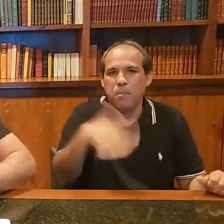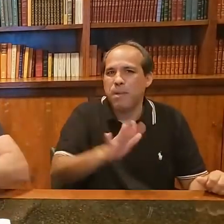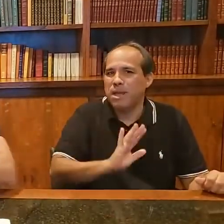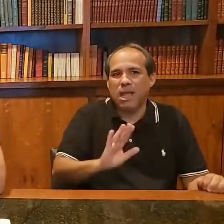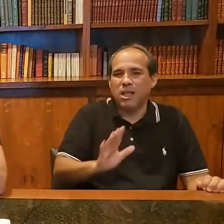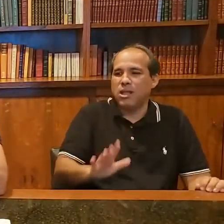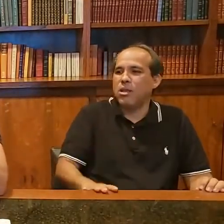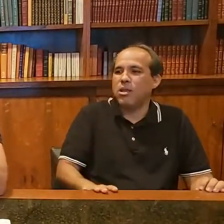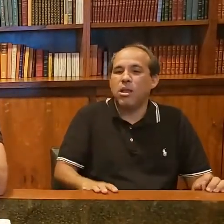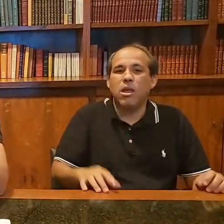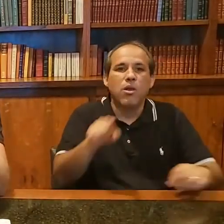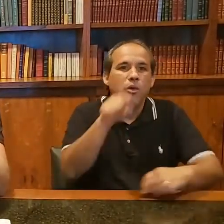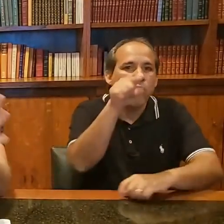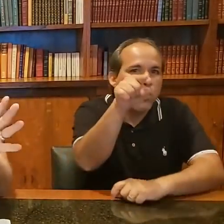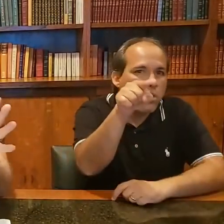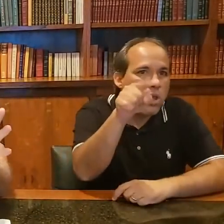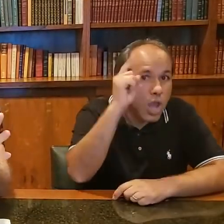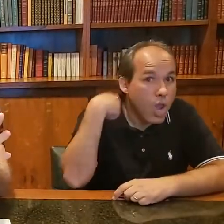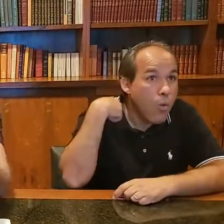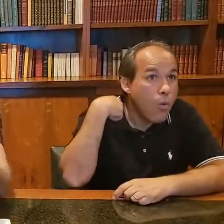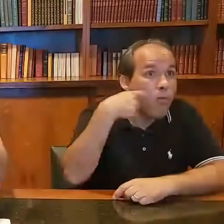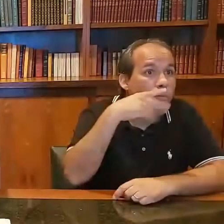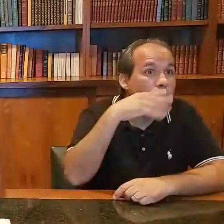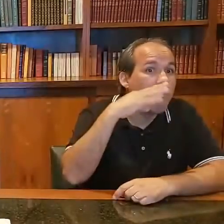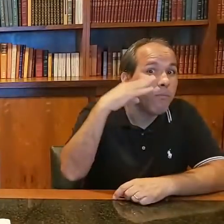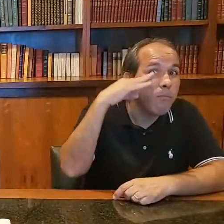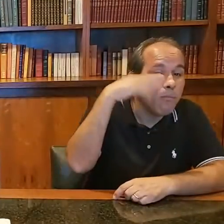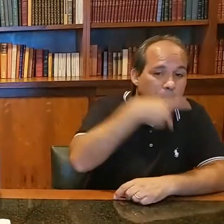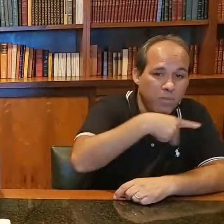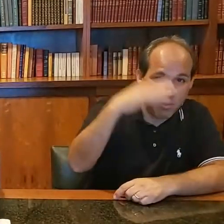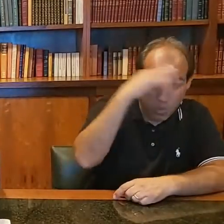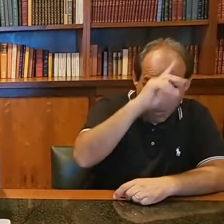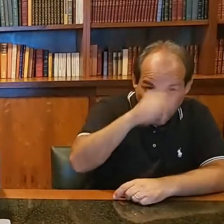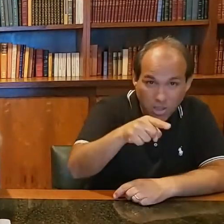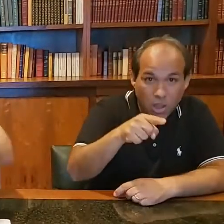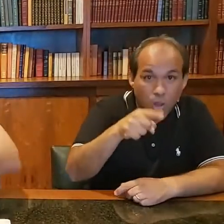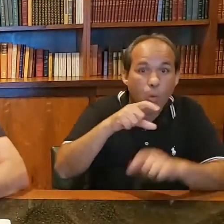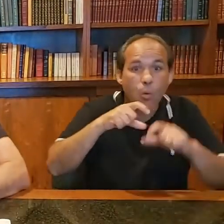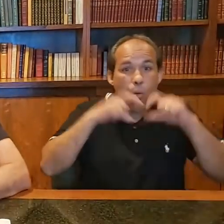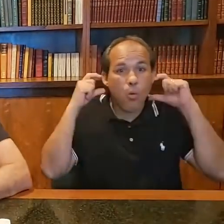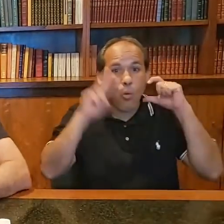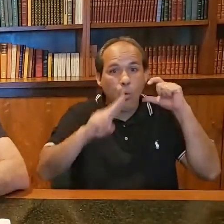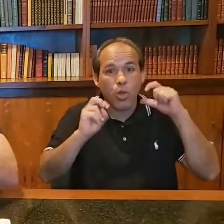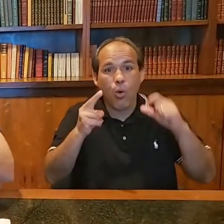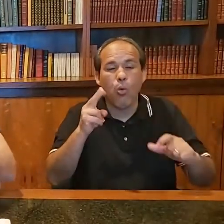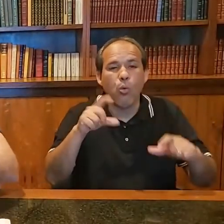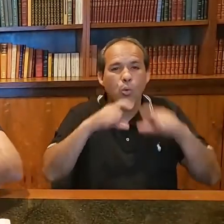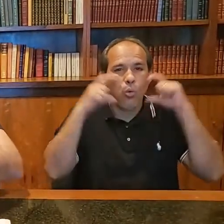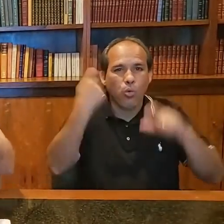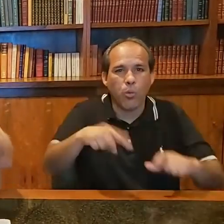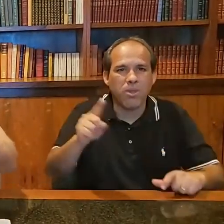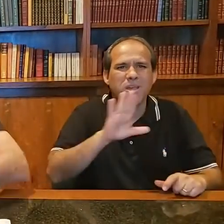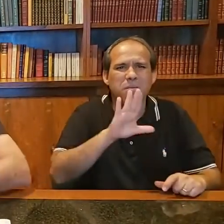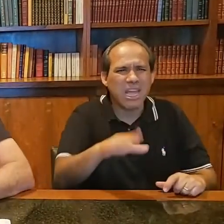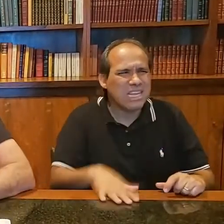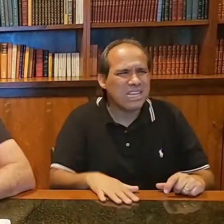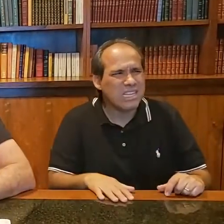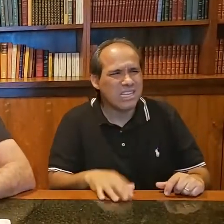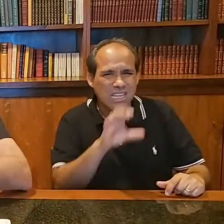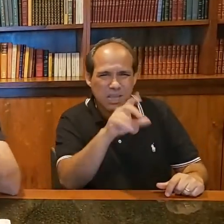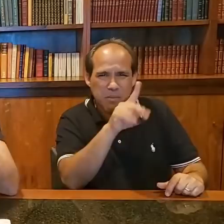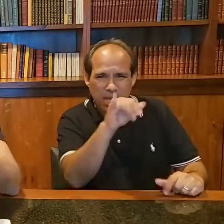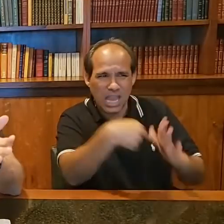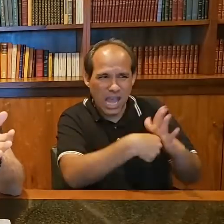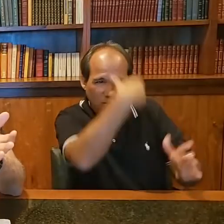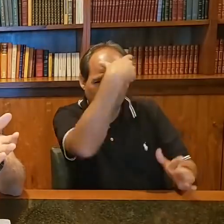máscara aqui. Não estou dizendo que você tem que usar ou não tem que usar máscara. Apenas a CPI está apurando lá se eu devo ou não, por que não estou usando máscara, etc.